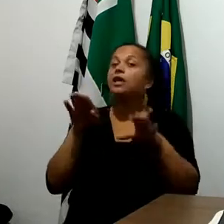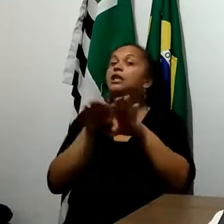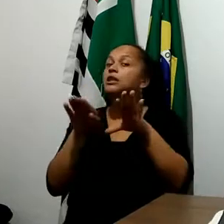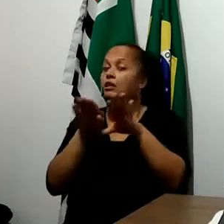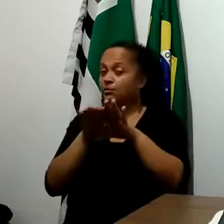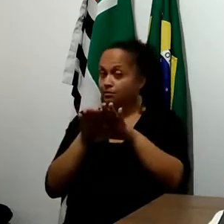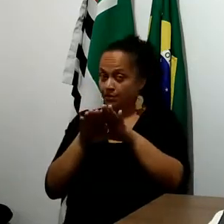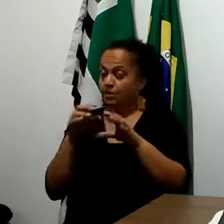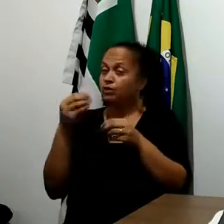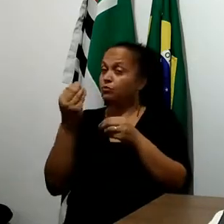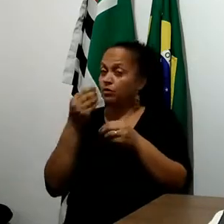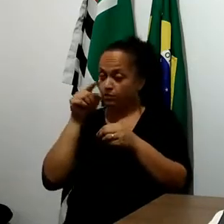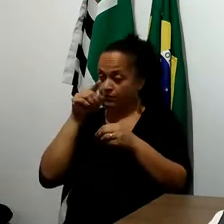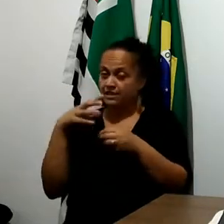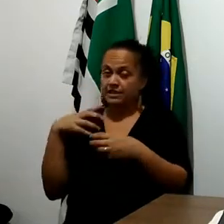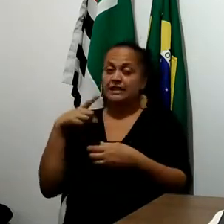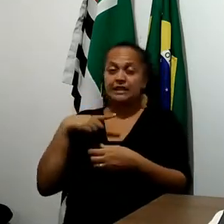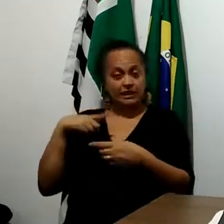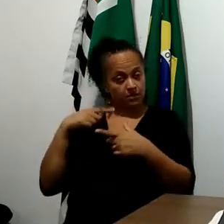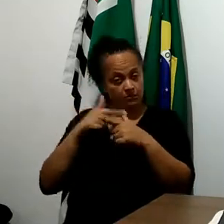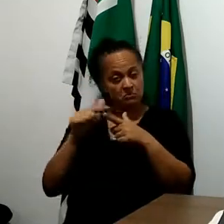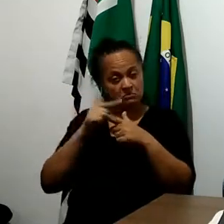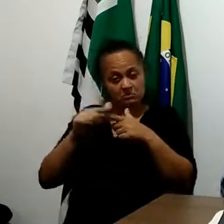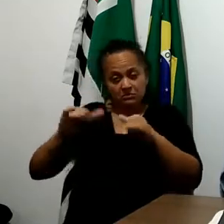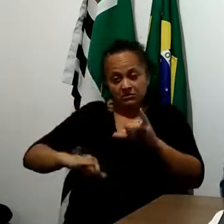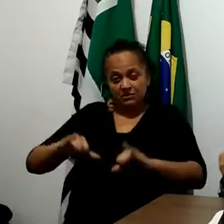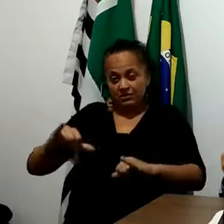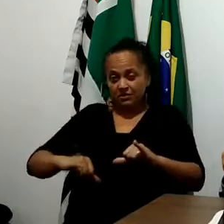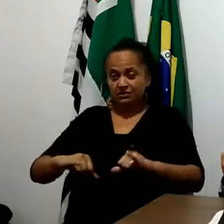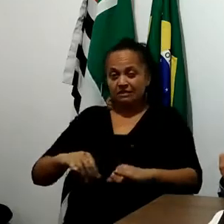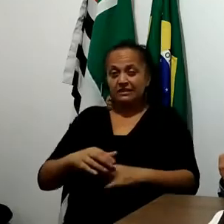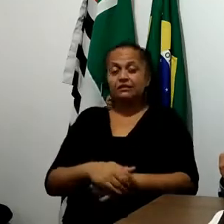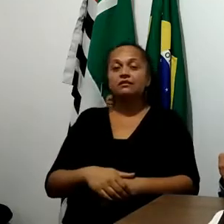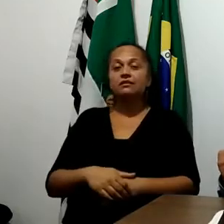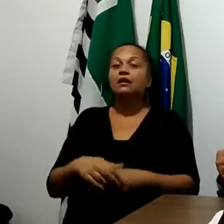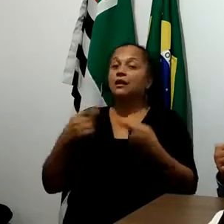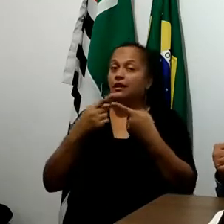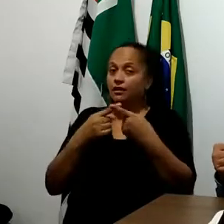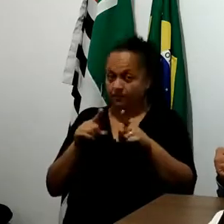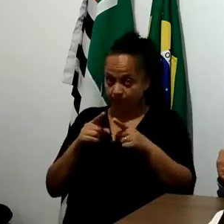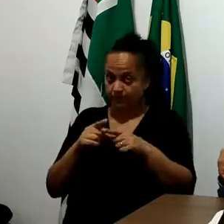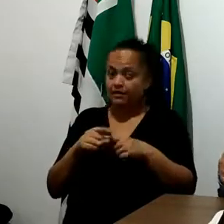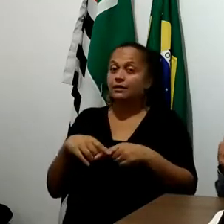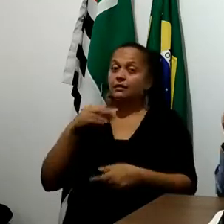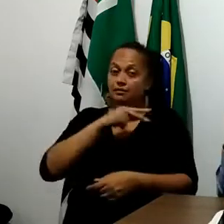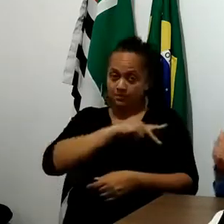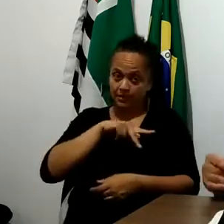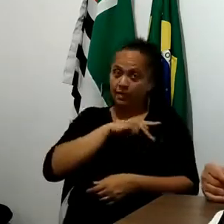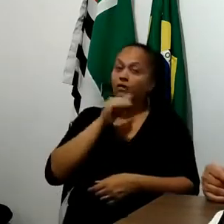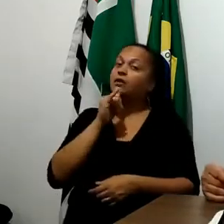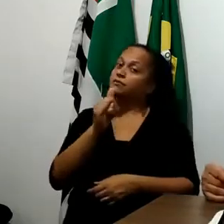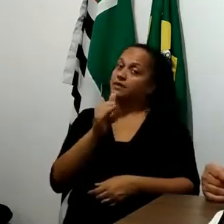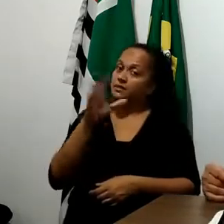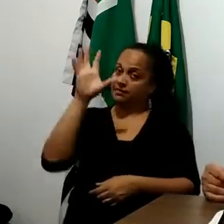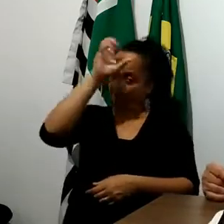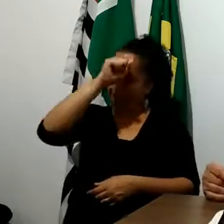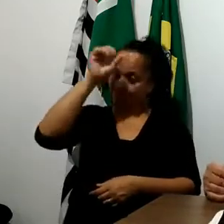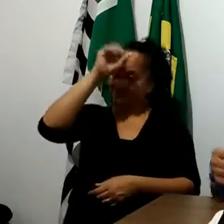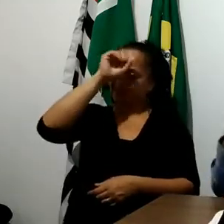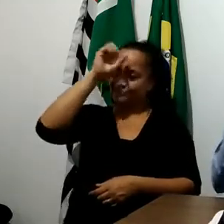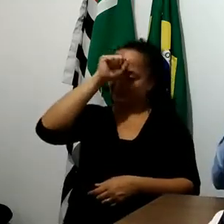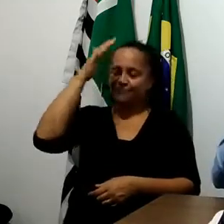aquele momento que está doendo. Eu aprendi, o apóstolo Paulo diz, e no versículo 13 ele